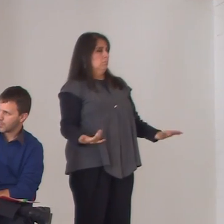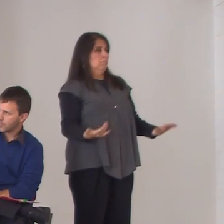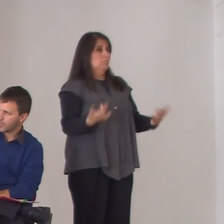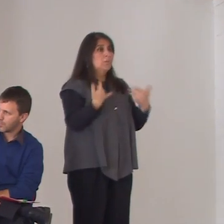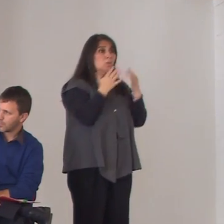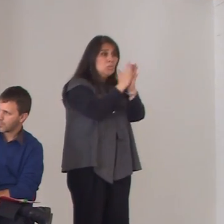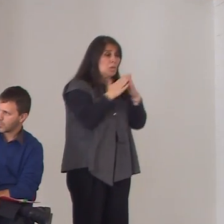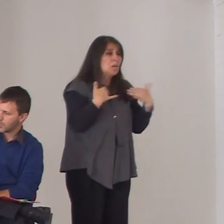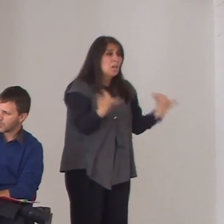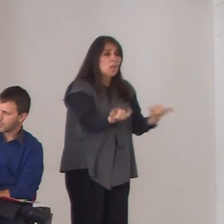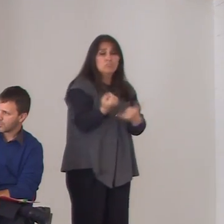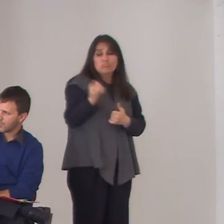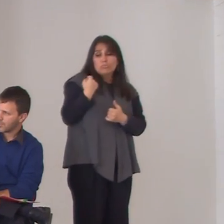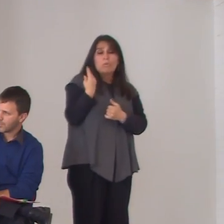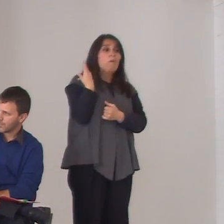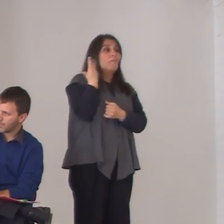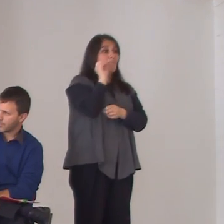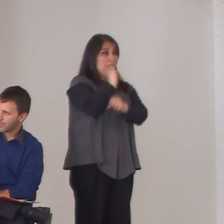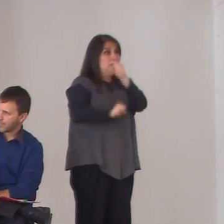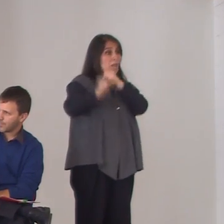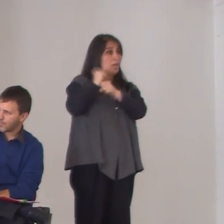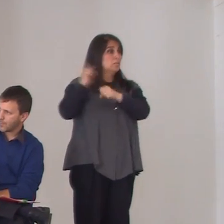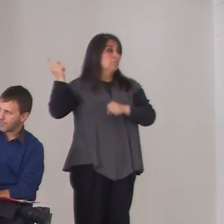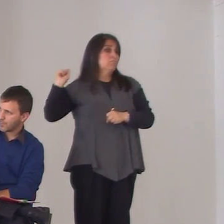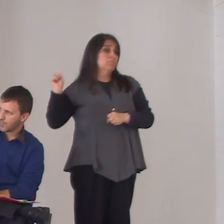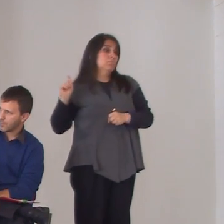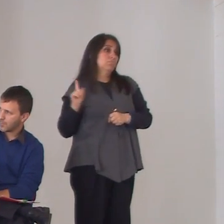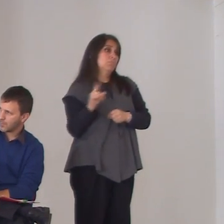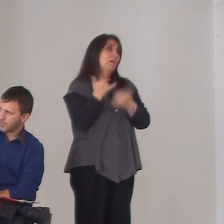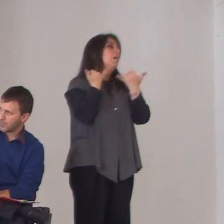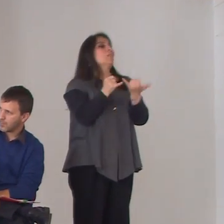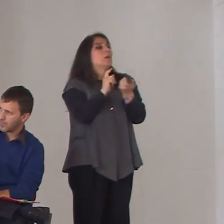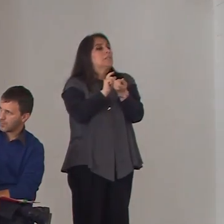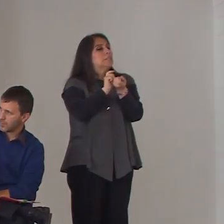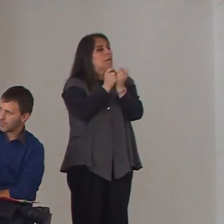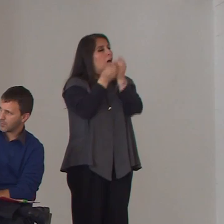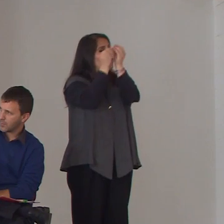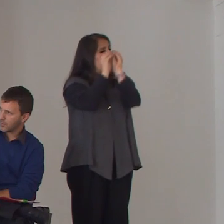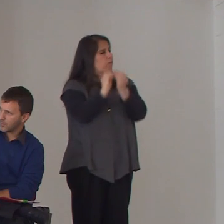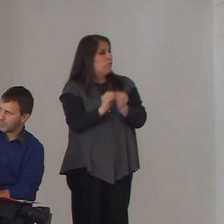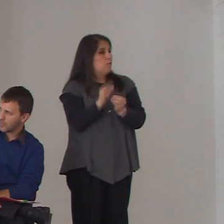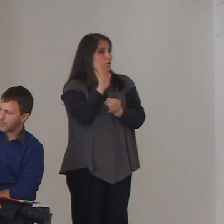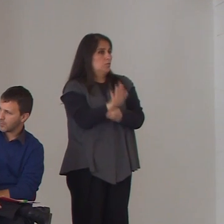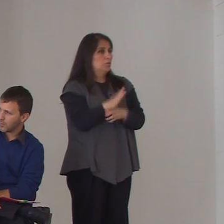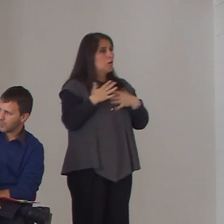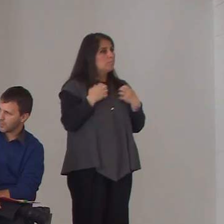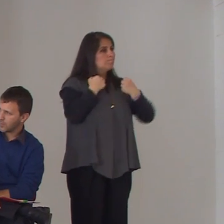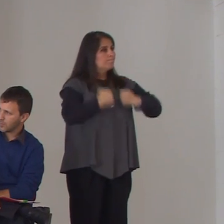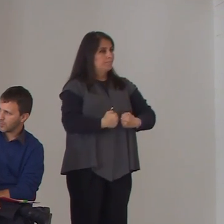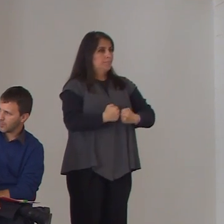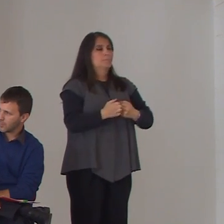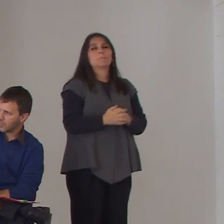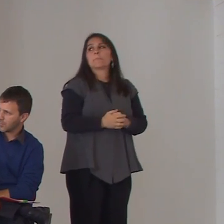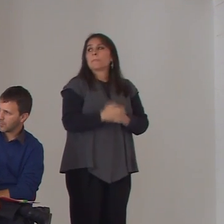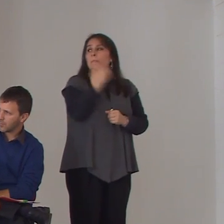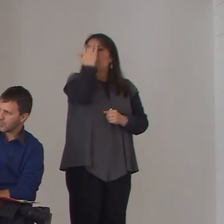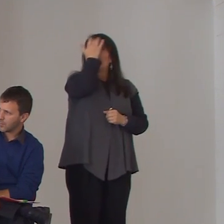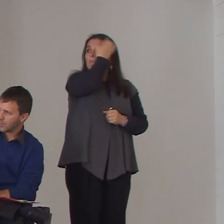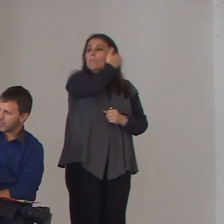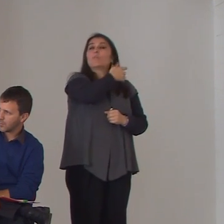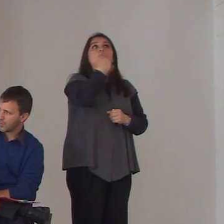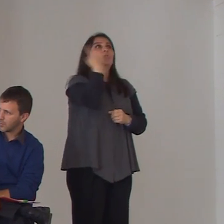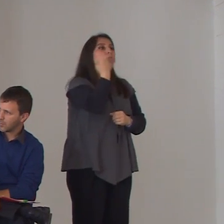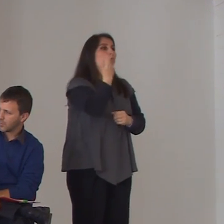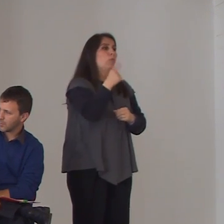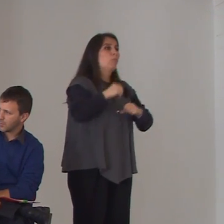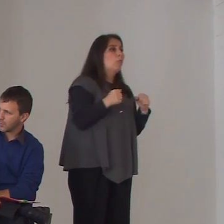estos últimos 20 años se viene configurando, ¿sí? Como tal, ya se ha consolidado como tal, no solo en Bogotá, en Quito,